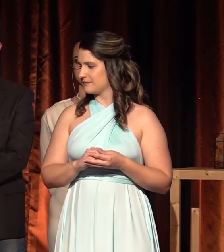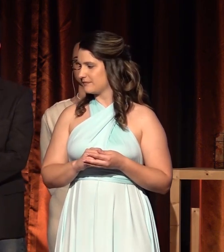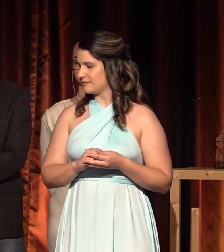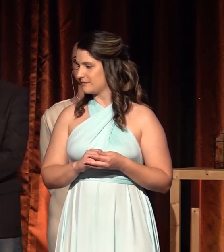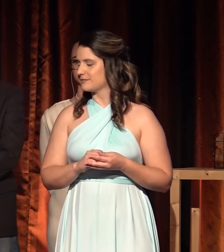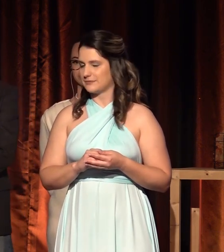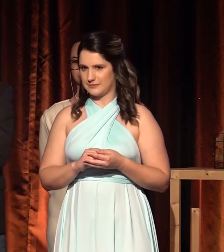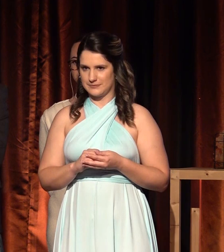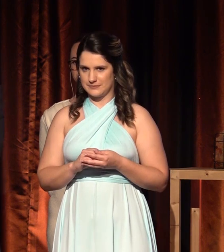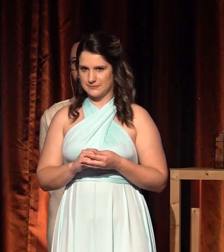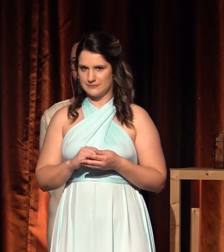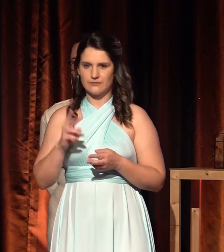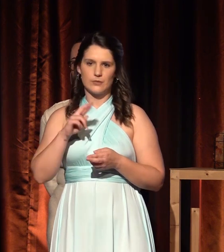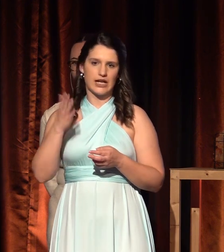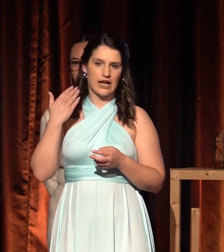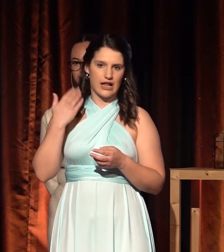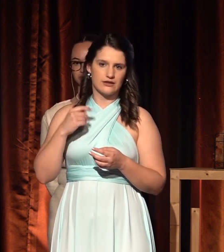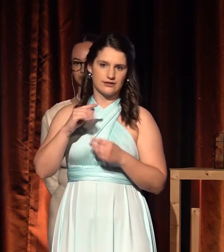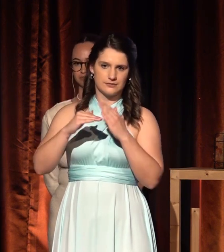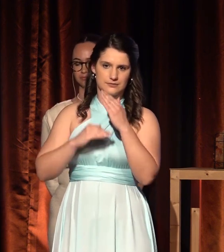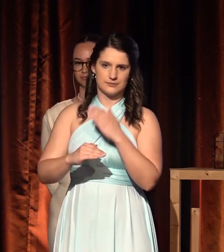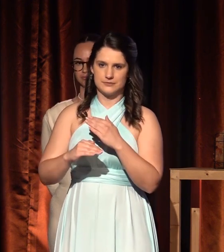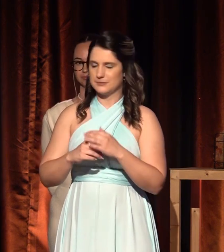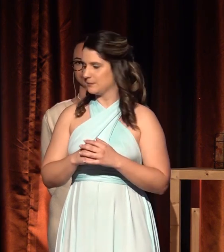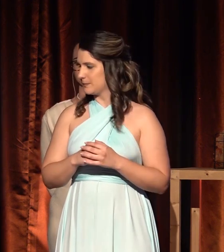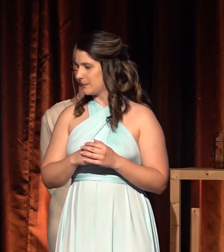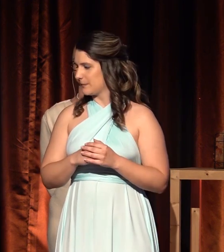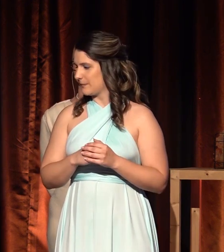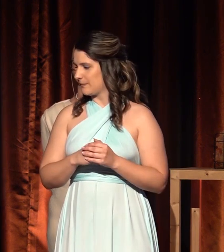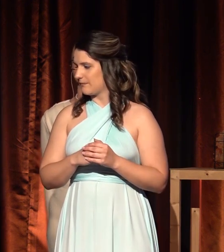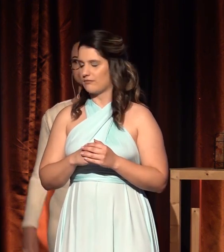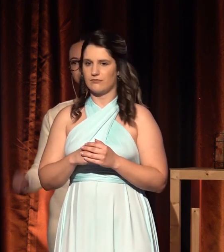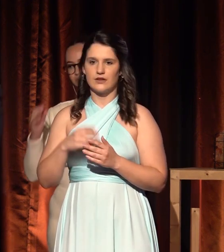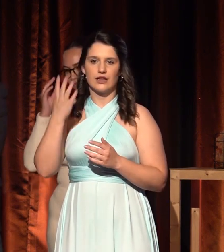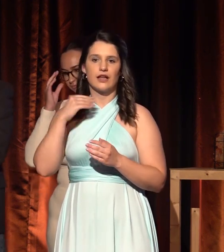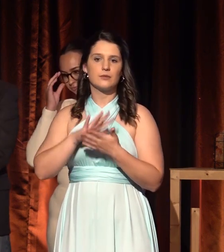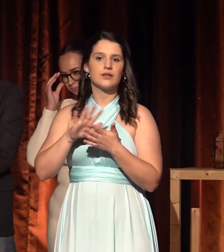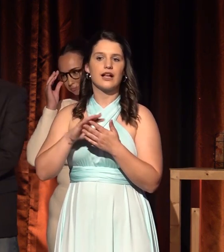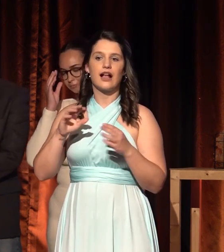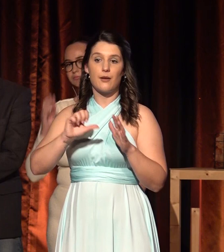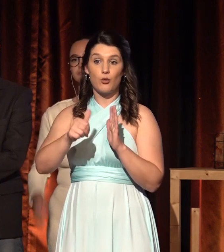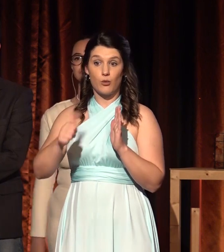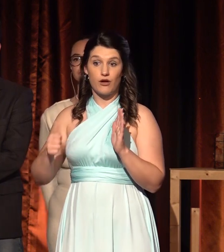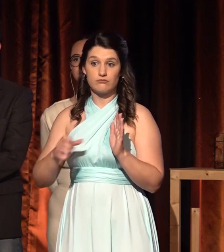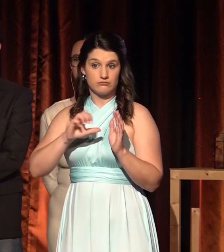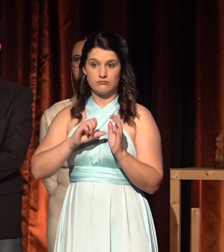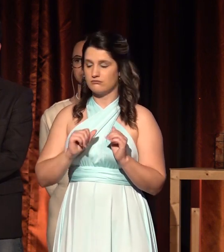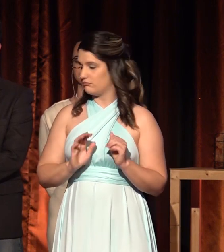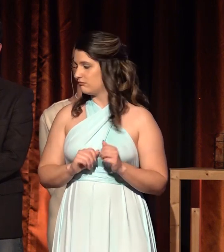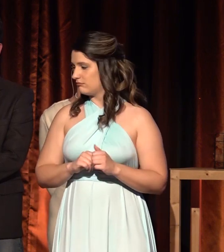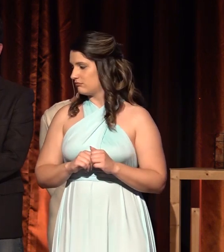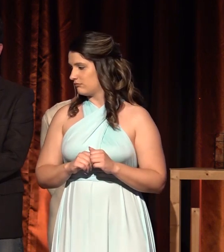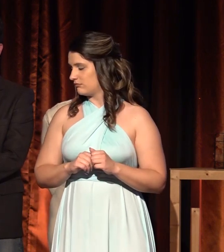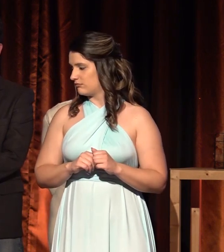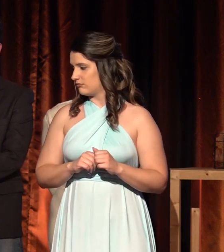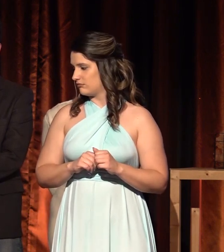casa és una de les meves petites passions. En arribar a les primeres notes a casa ens quedem tots sorpresos. Notes que per part meva a casa no havien entrat